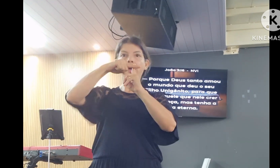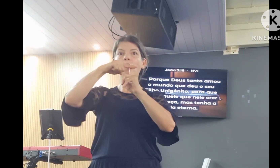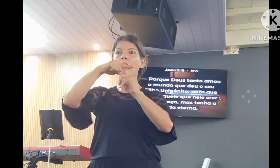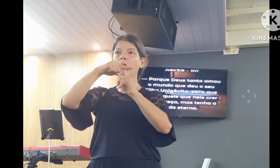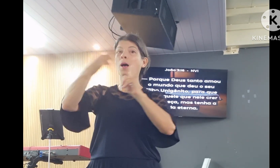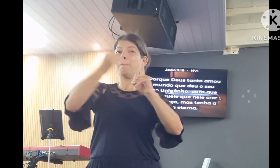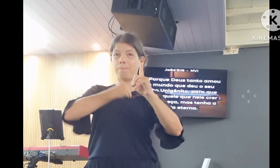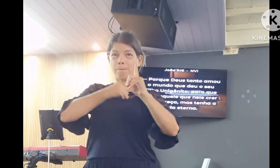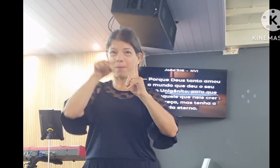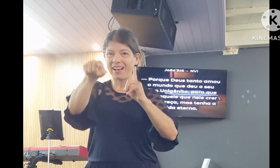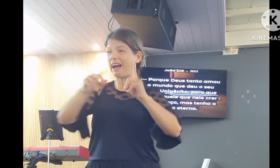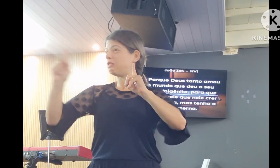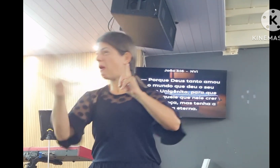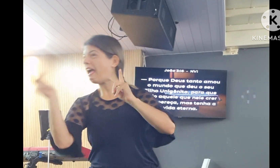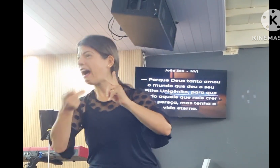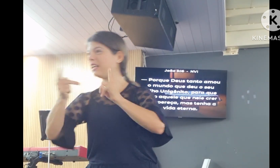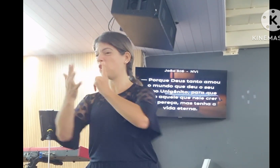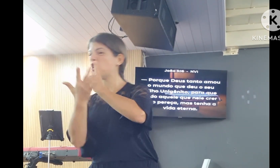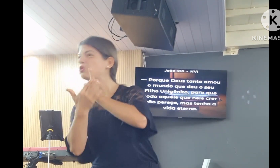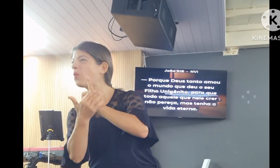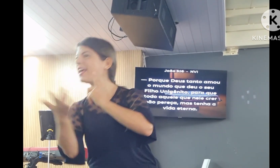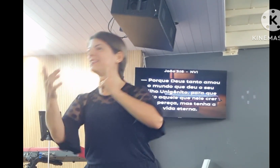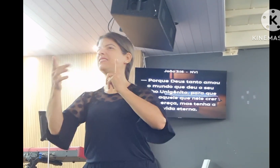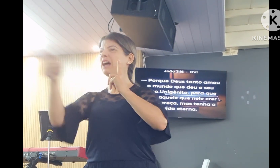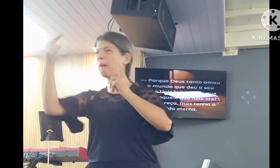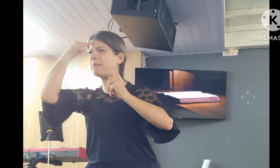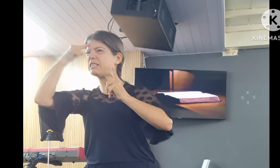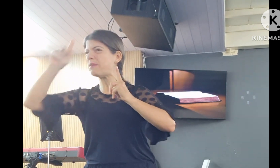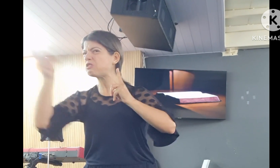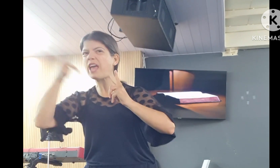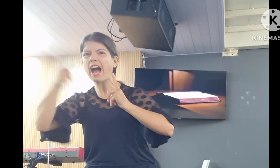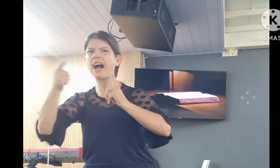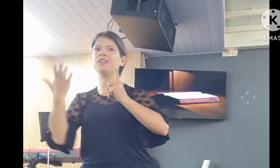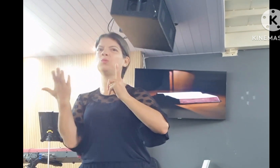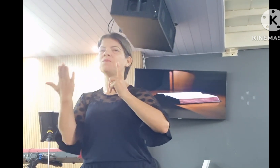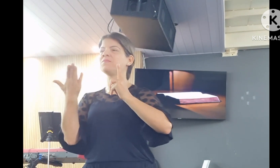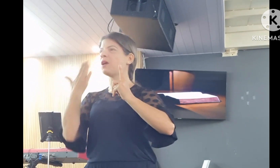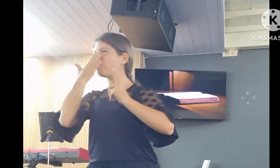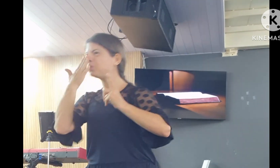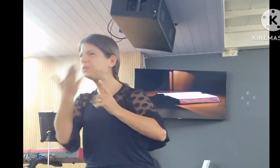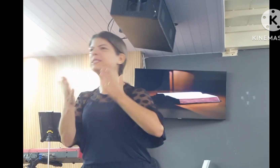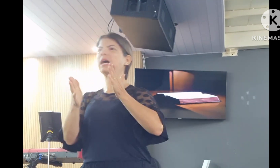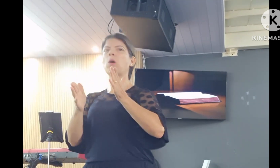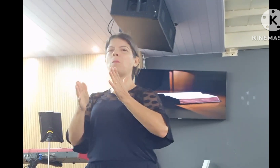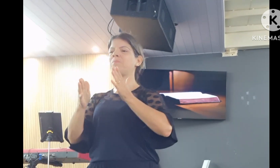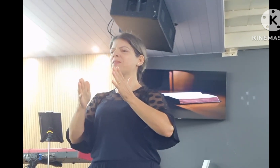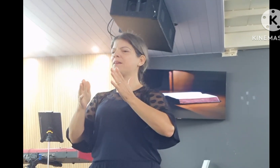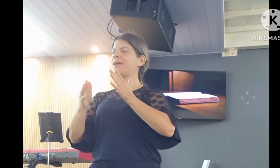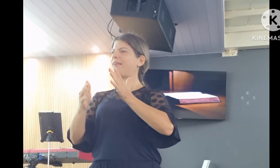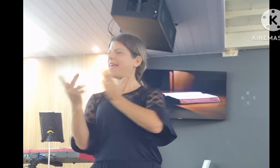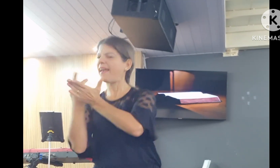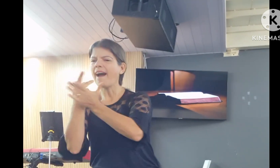pecado, iniquidade, transgressões, doença, pensamentos errados, atitudes erradas, tudo que é errado, toda a